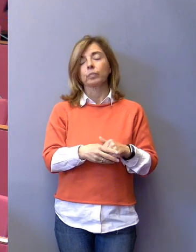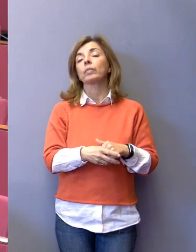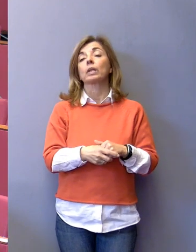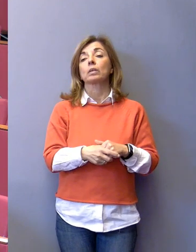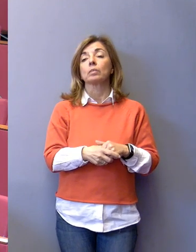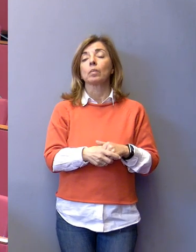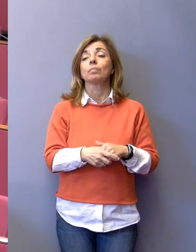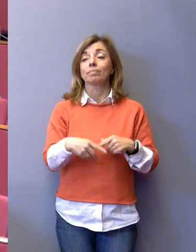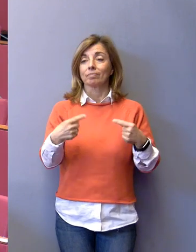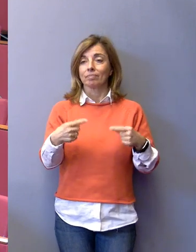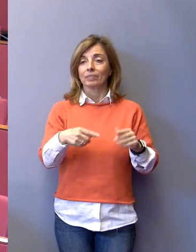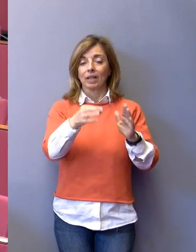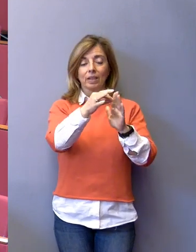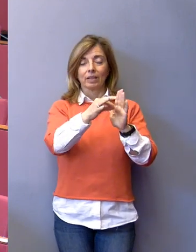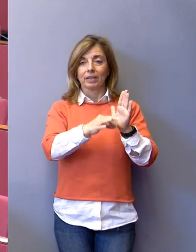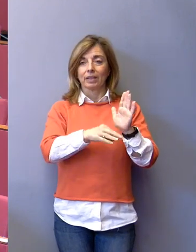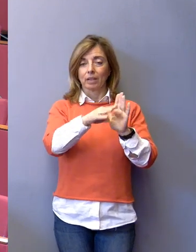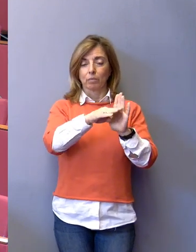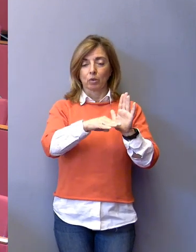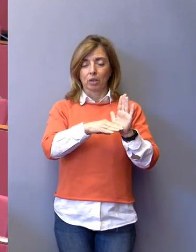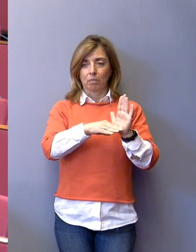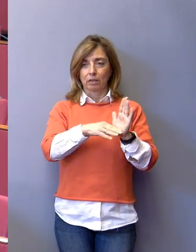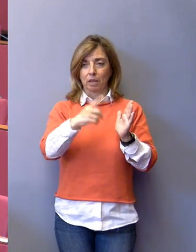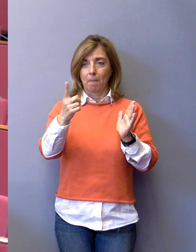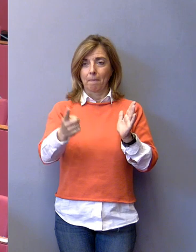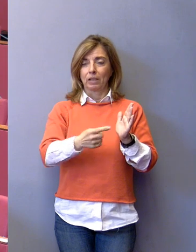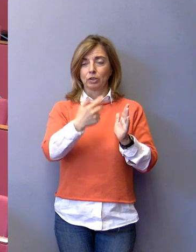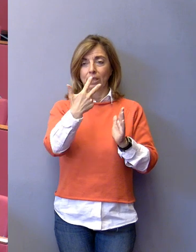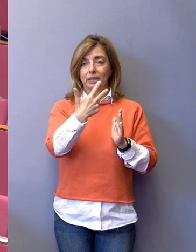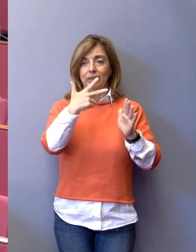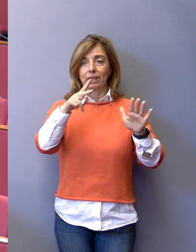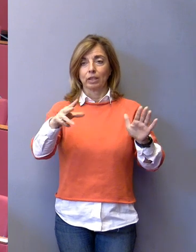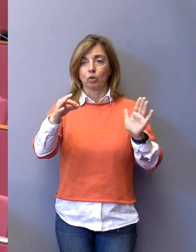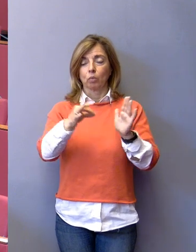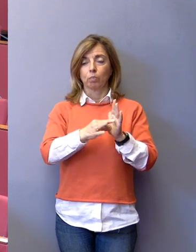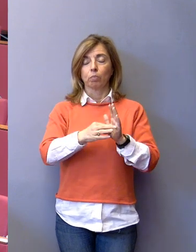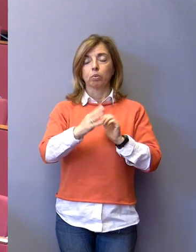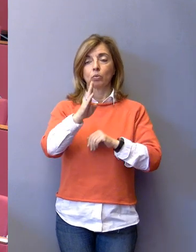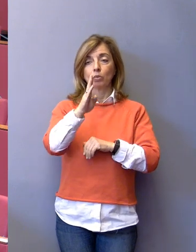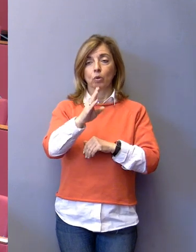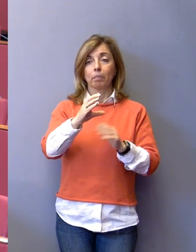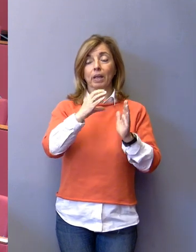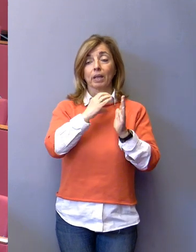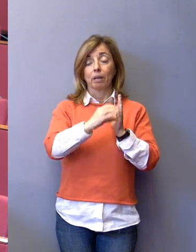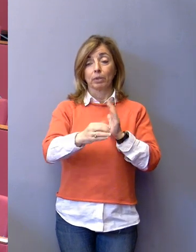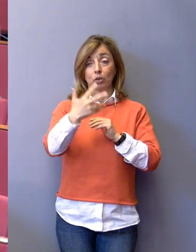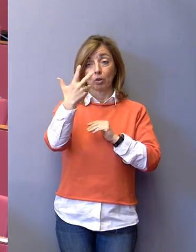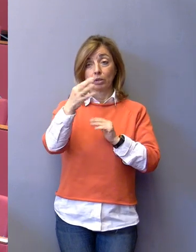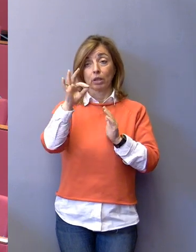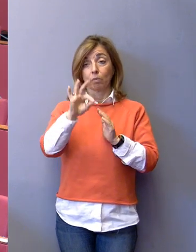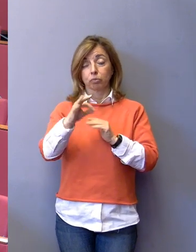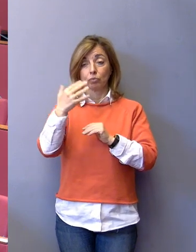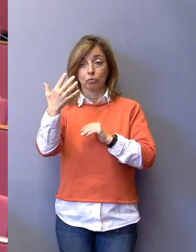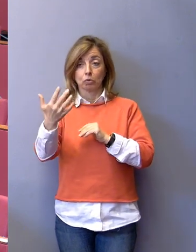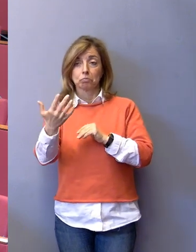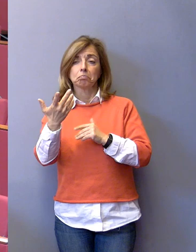delle linee programmatiche a pagina 38.b capitolo 3.5 si fa riferimento a un non meglio